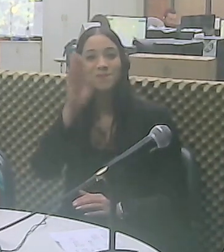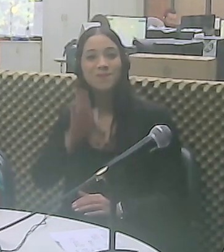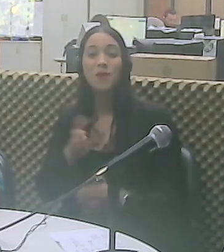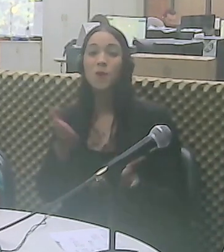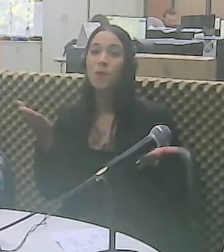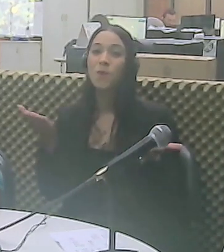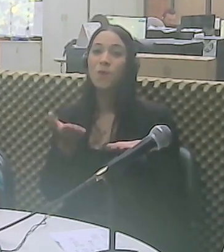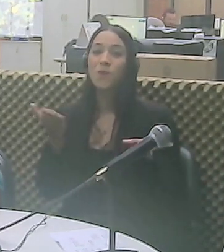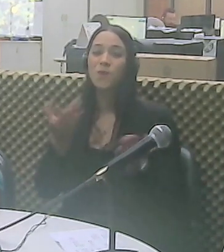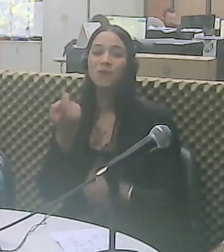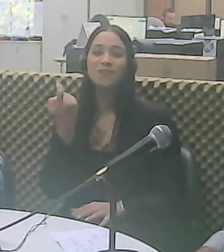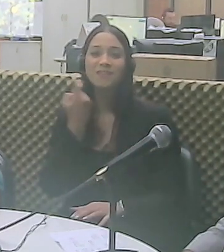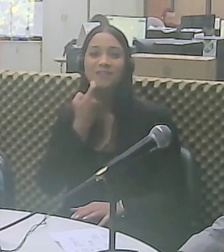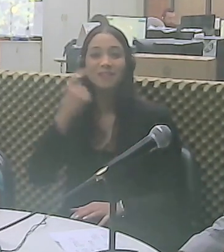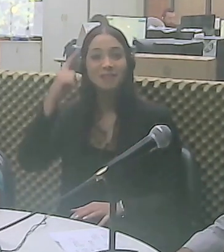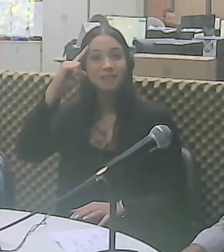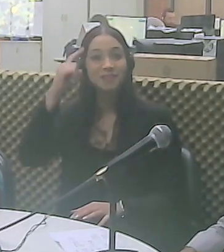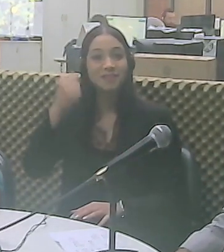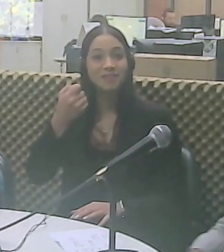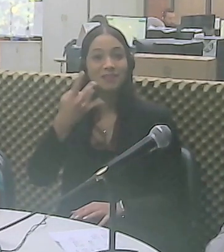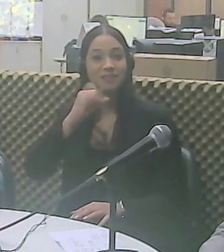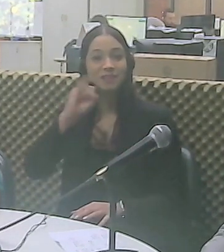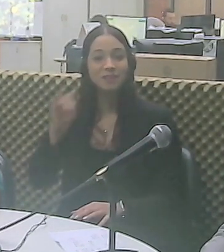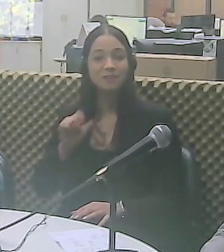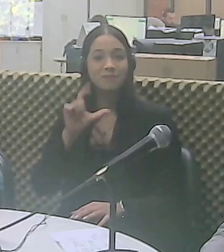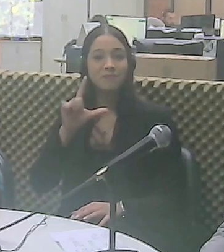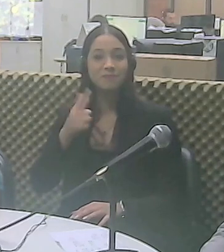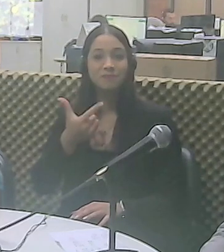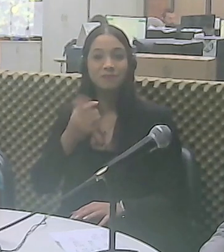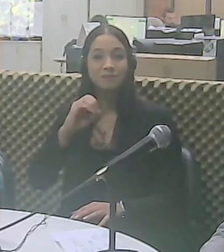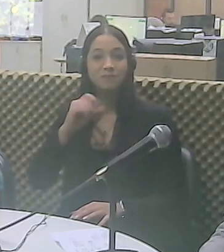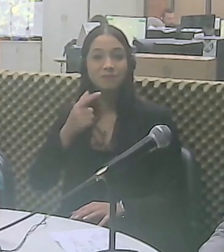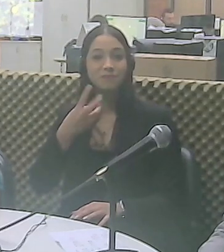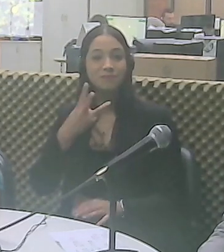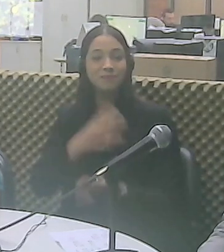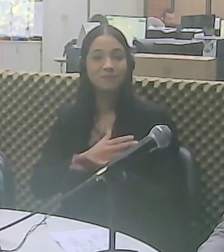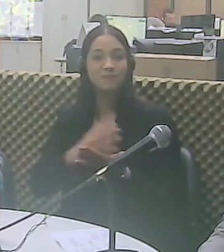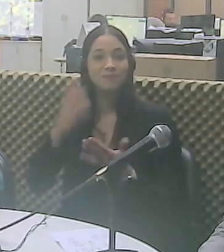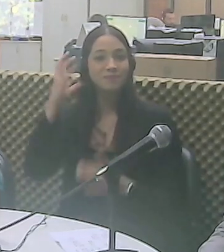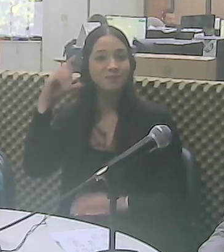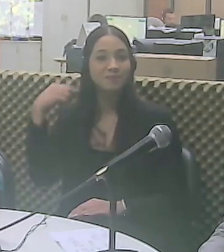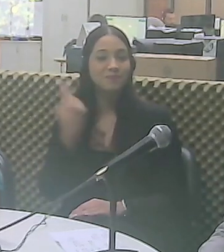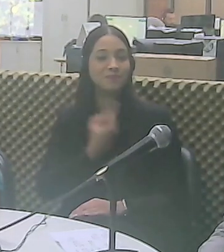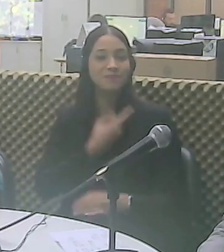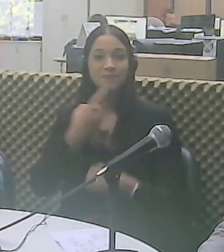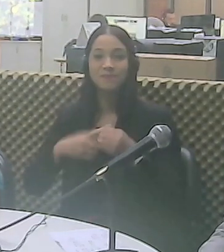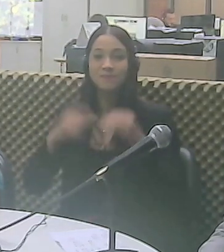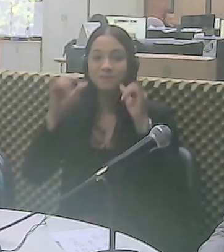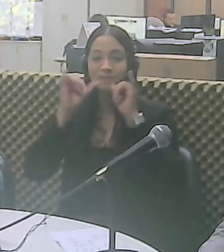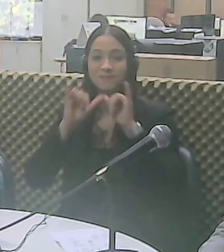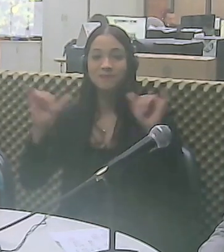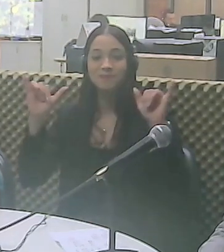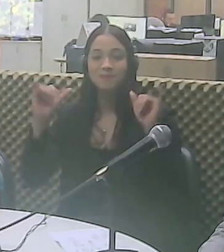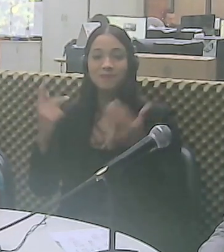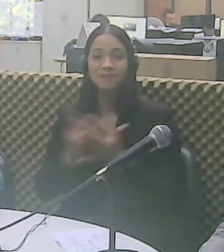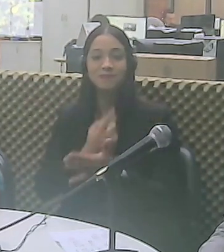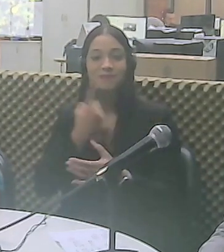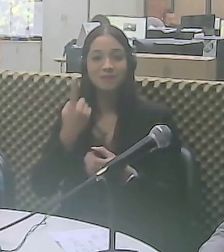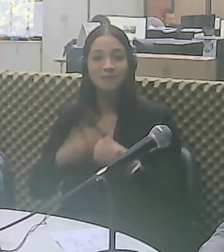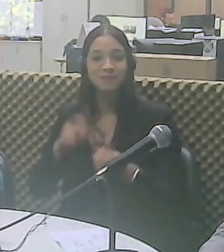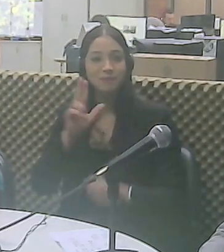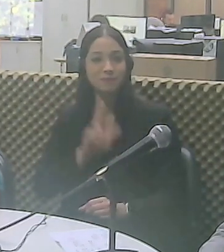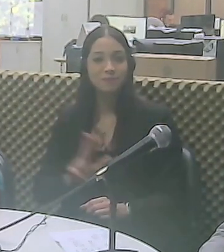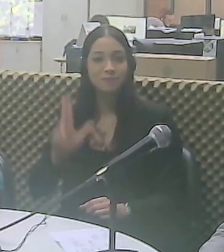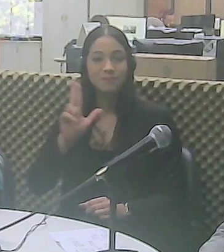tarde. Hoje é sexta-feira, dia 14 de julho de 2023. Está no ar a Rádio Nossa Cidade com um boletim de notícias sobre o que de